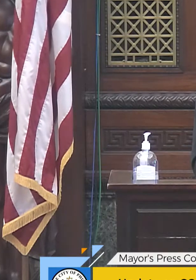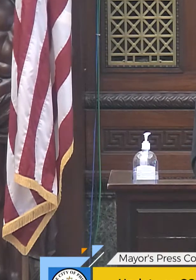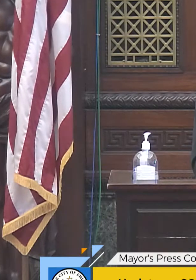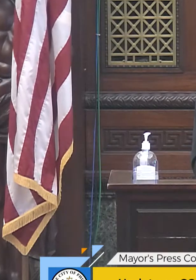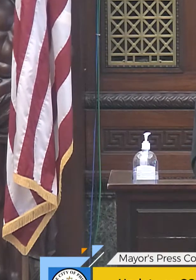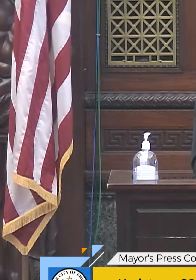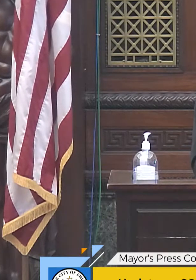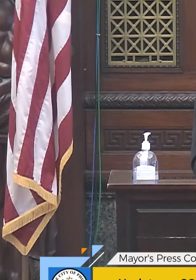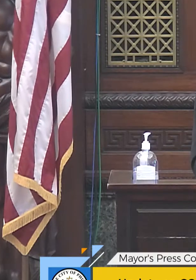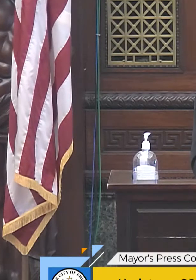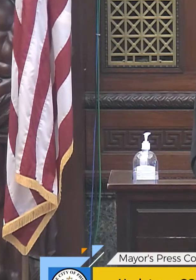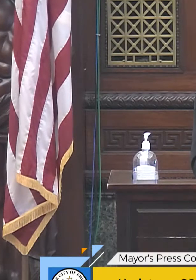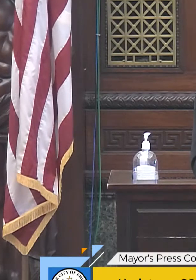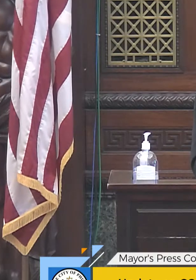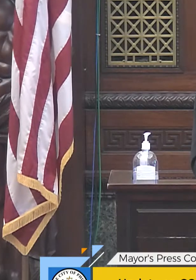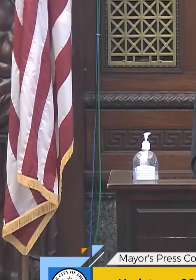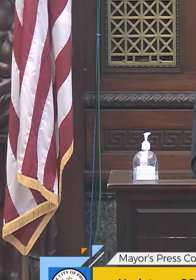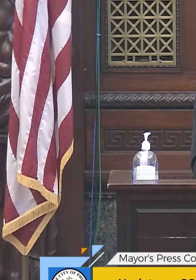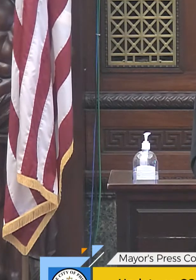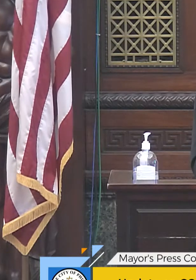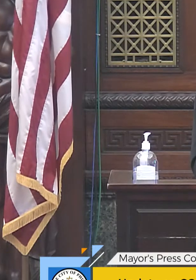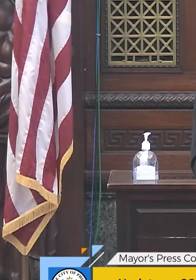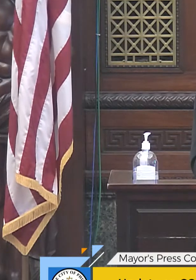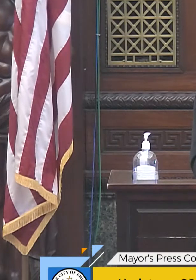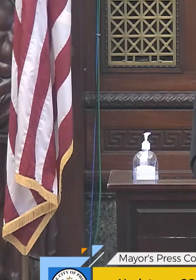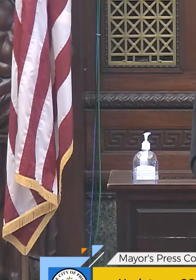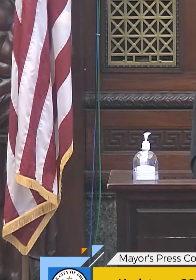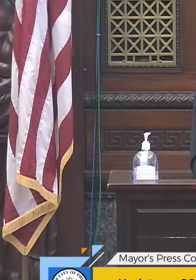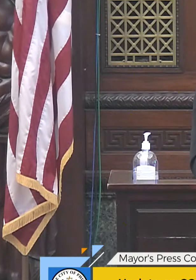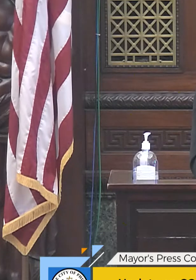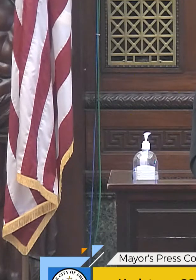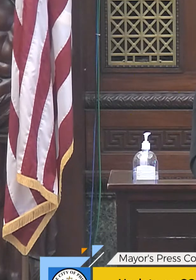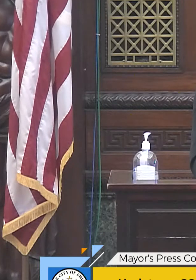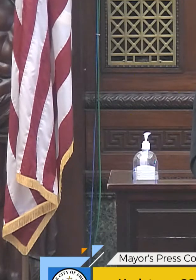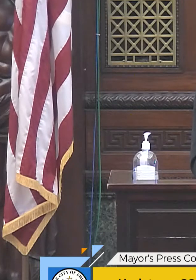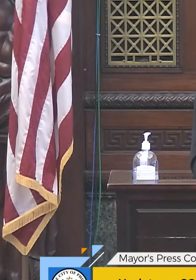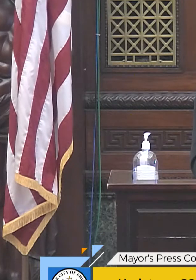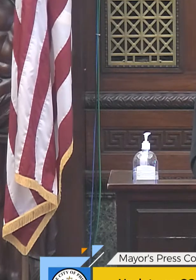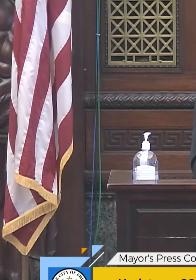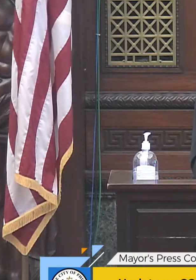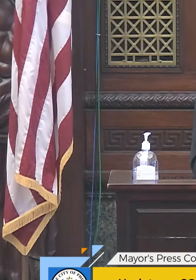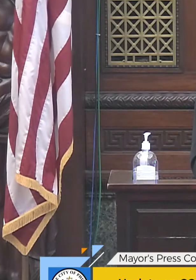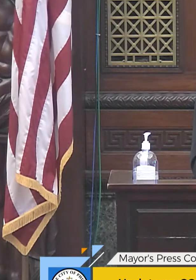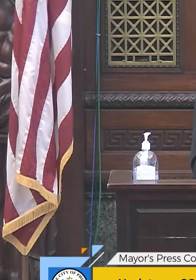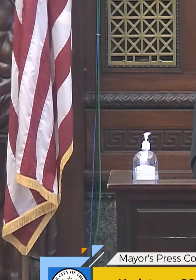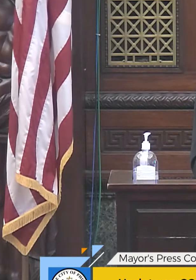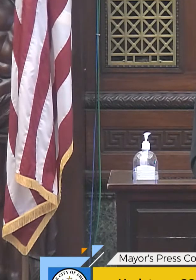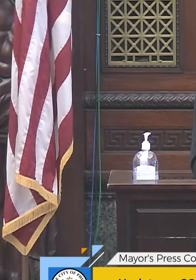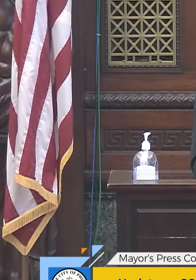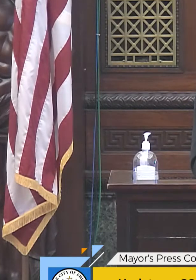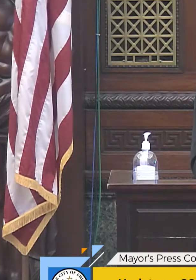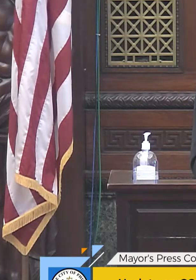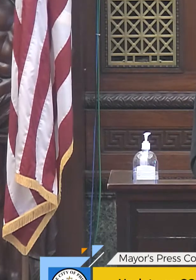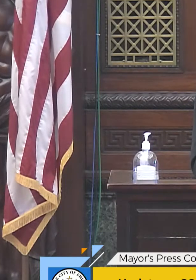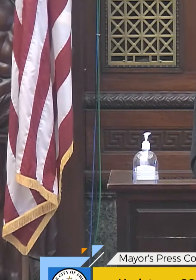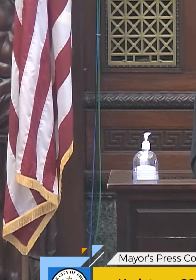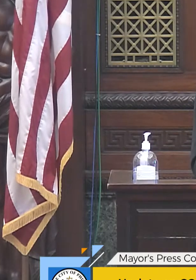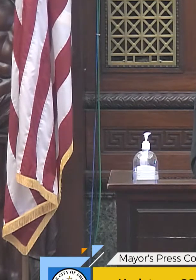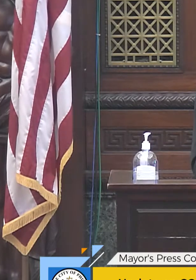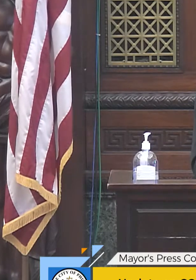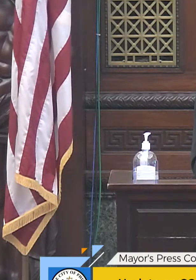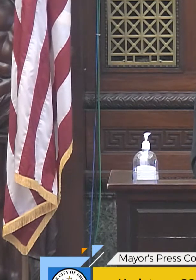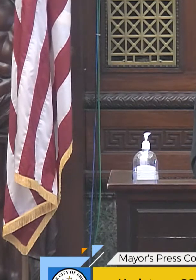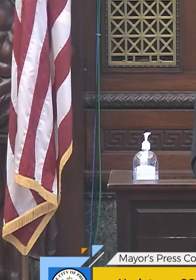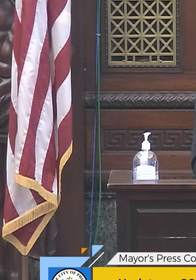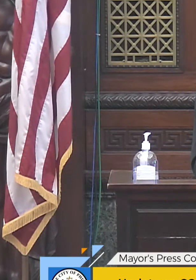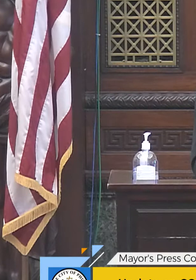siguientes. Todos los reclusos están siendo alojados bajo la modalidad de shelter in place, lo que significa que